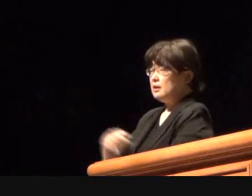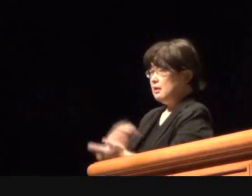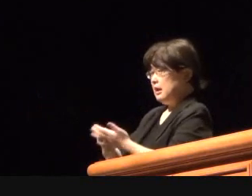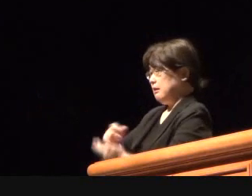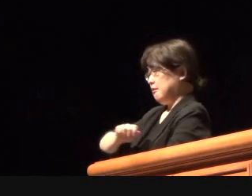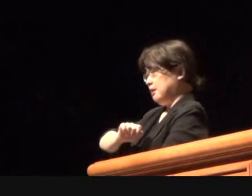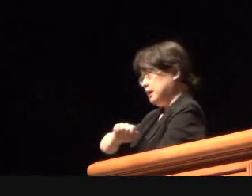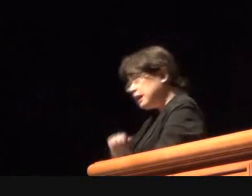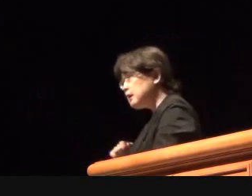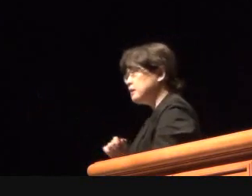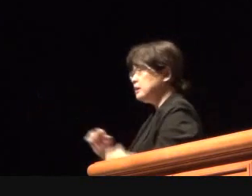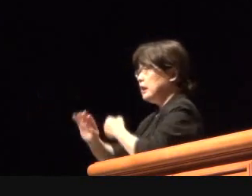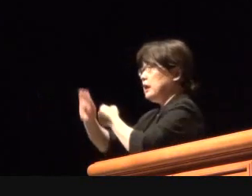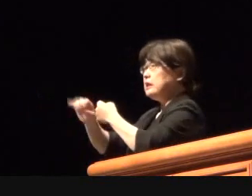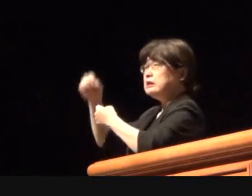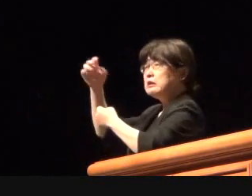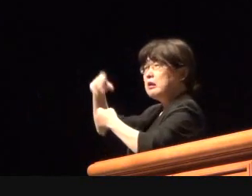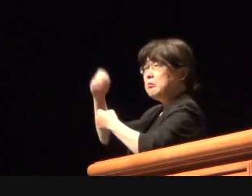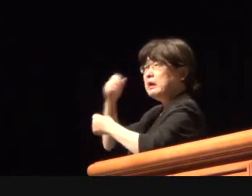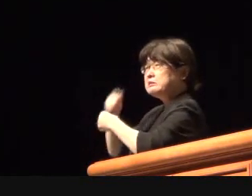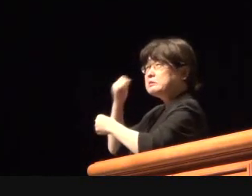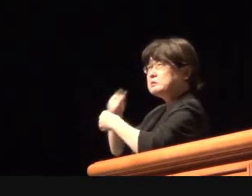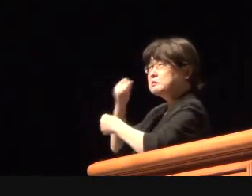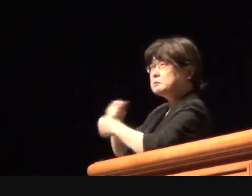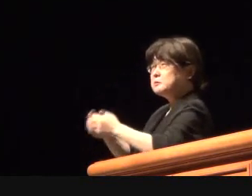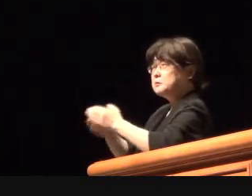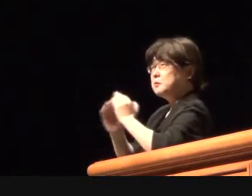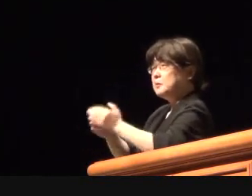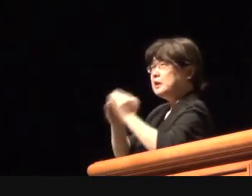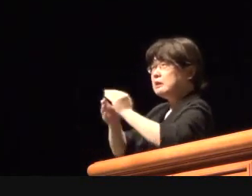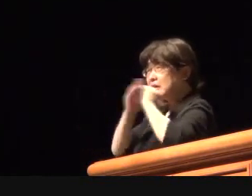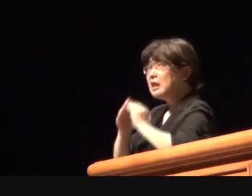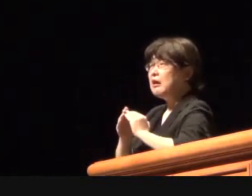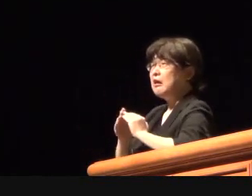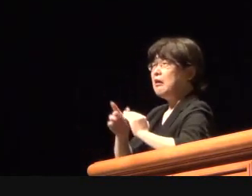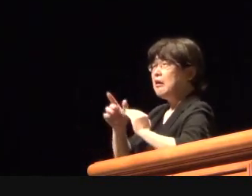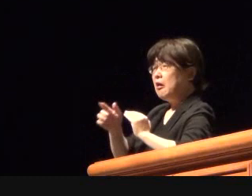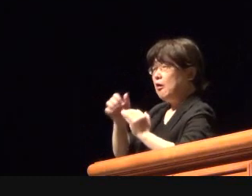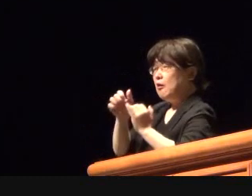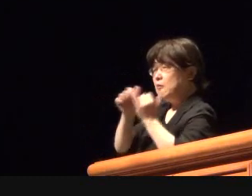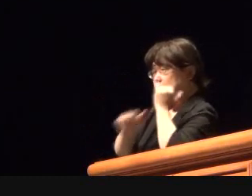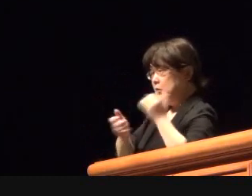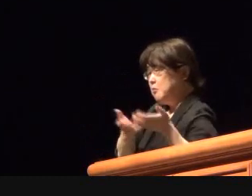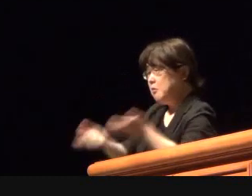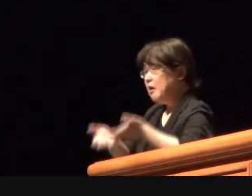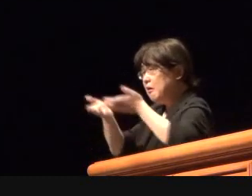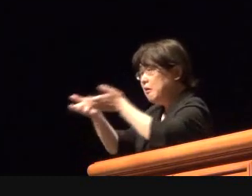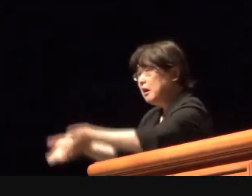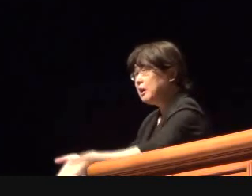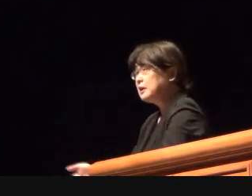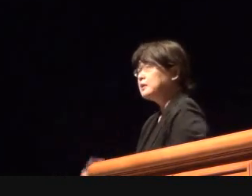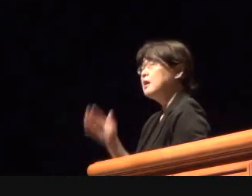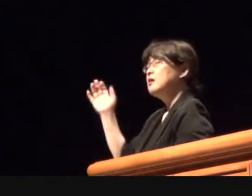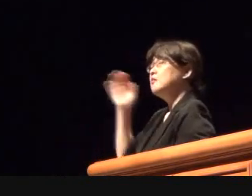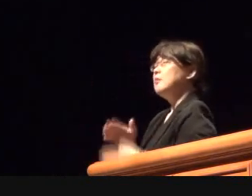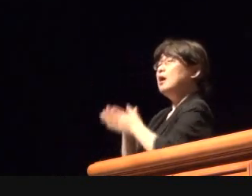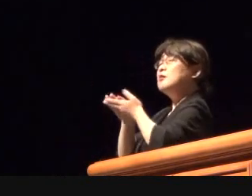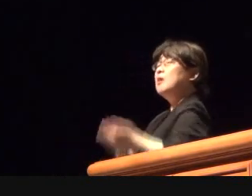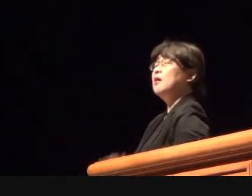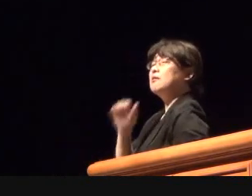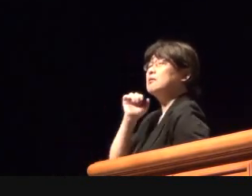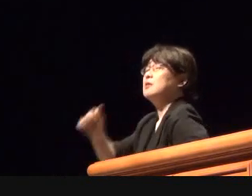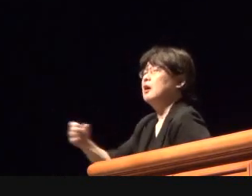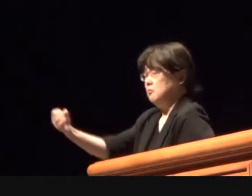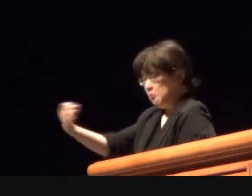勝手に原発作っといて残して先にバイバイ言うなんて人